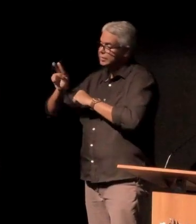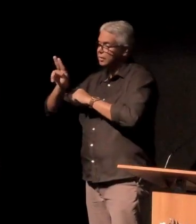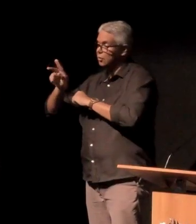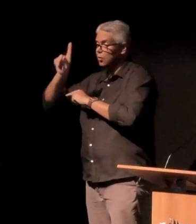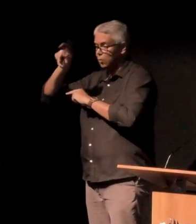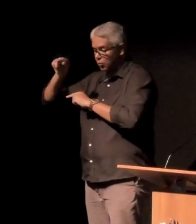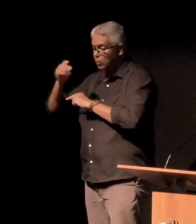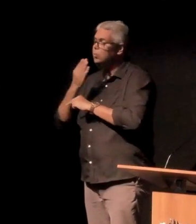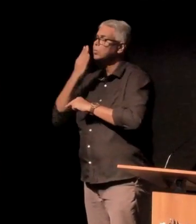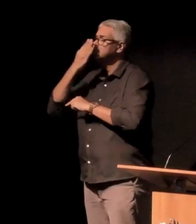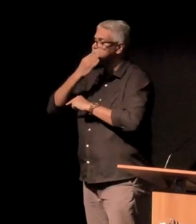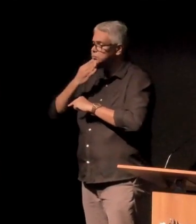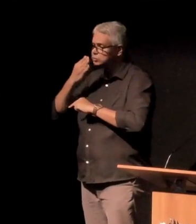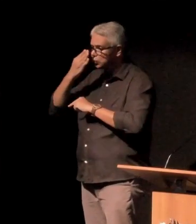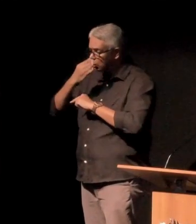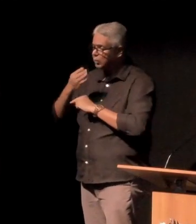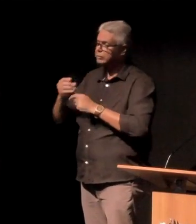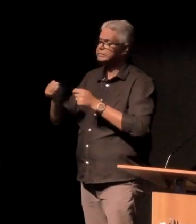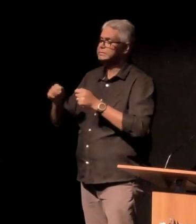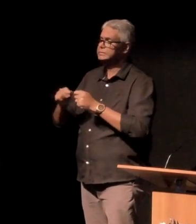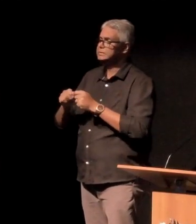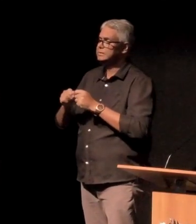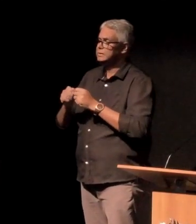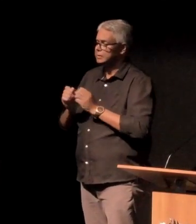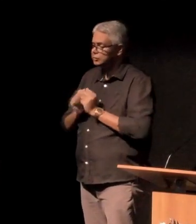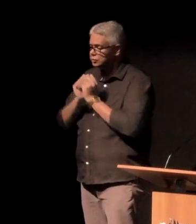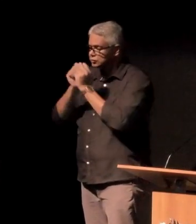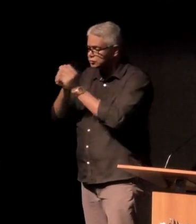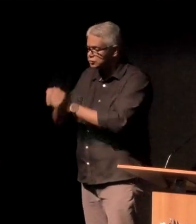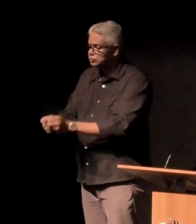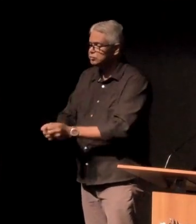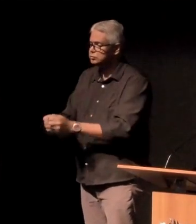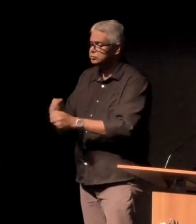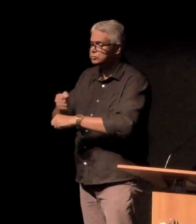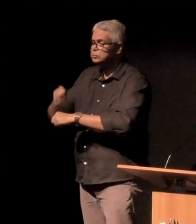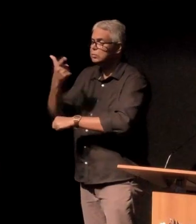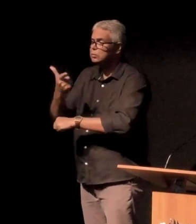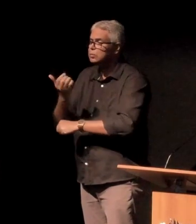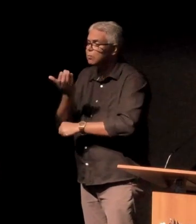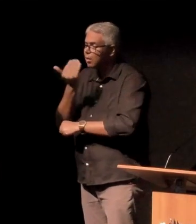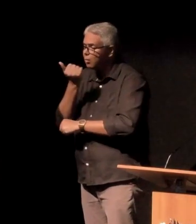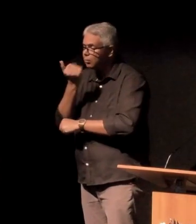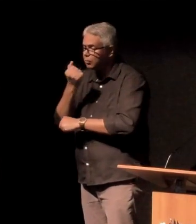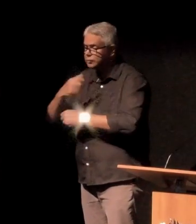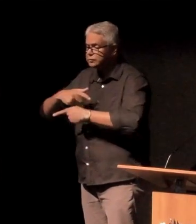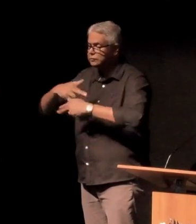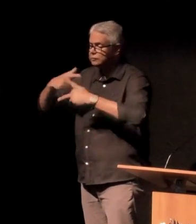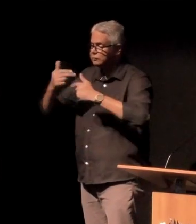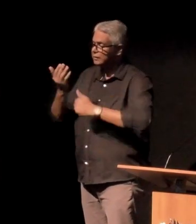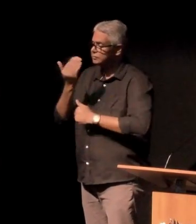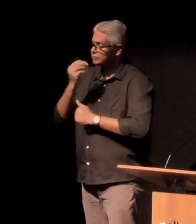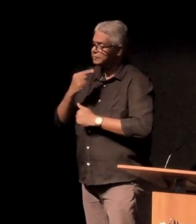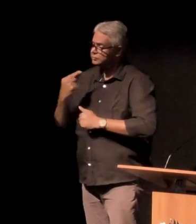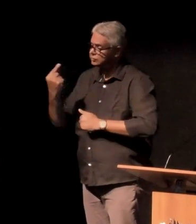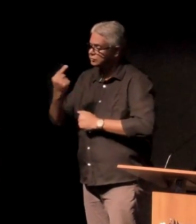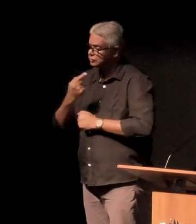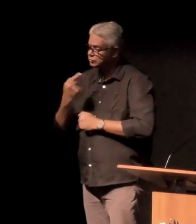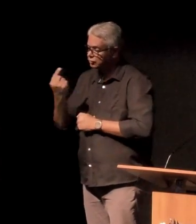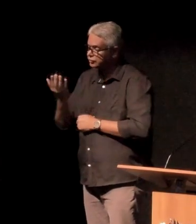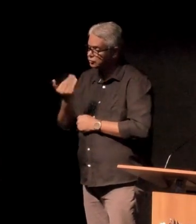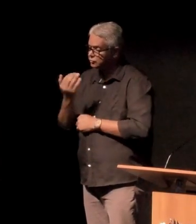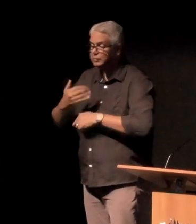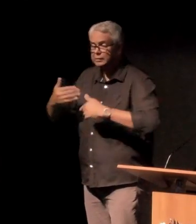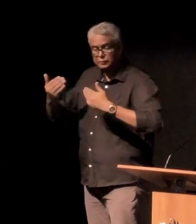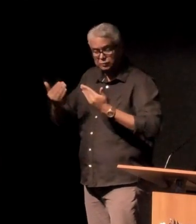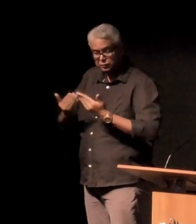é fazendo parte da refeição do almoço então vários alimentos que são consumidos pela gente e o que a gente tem percebido